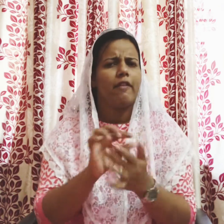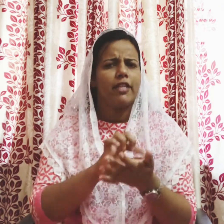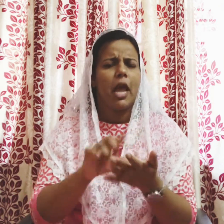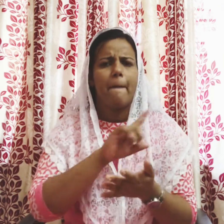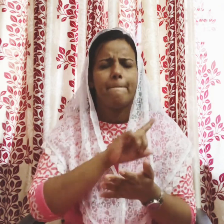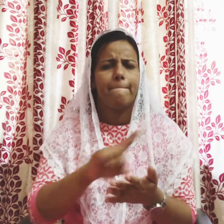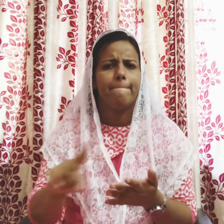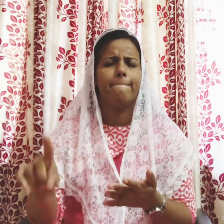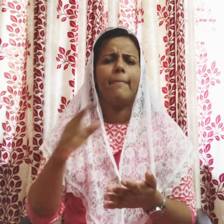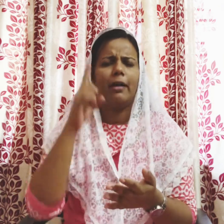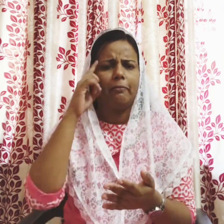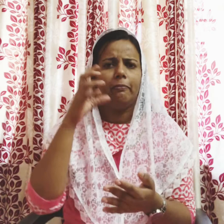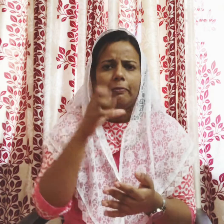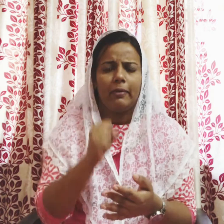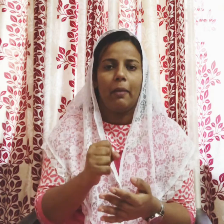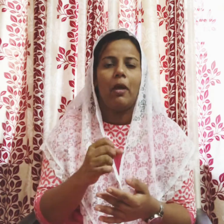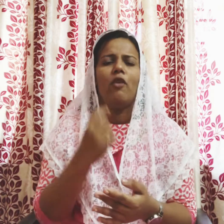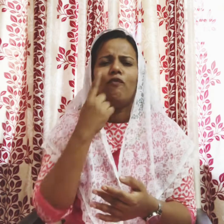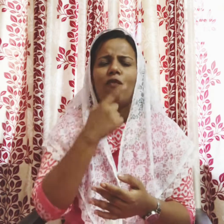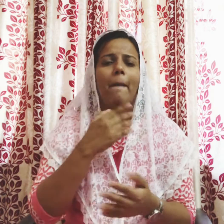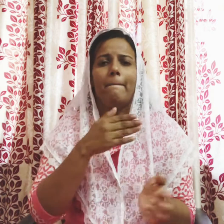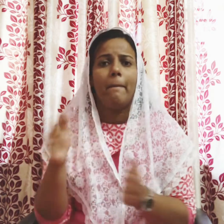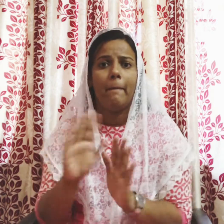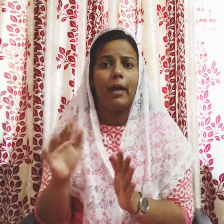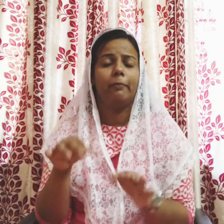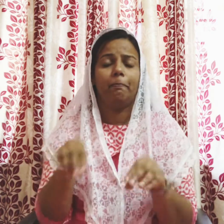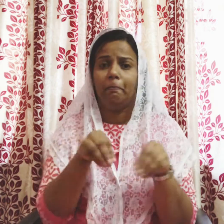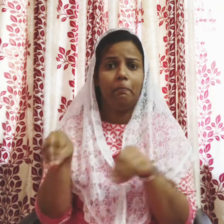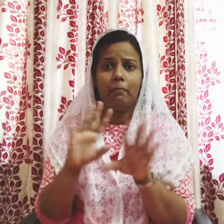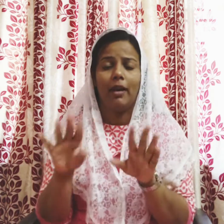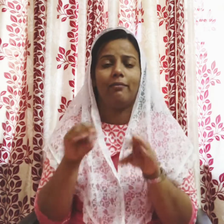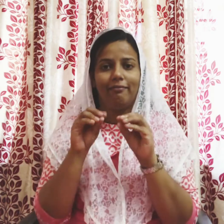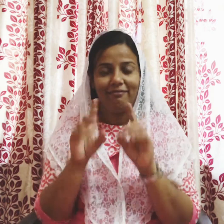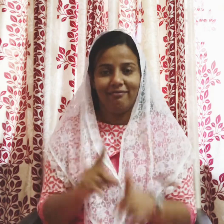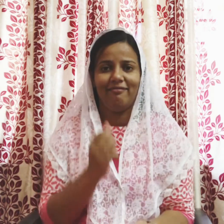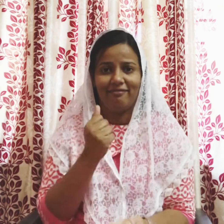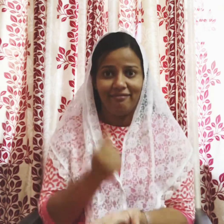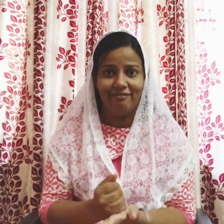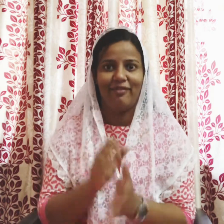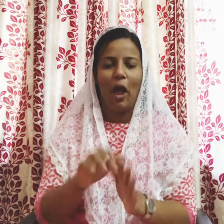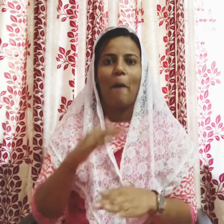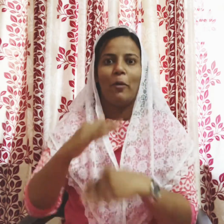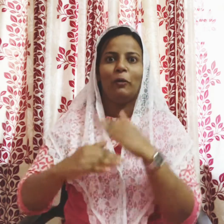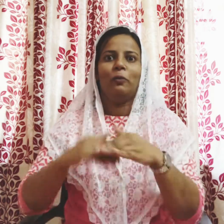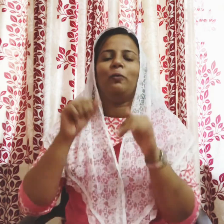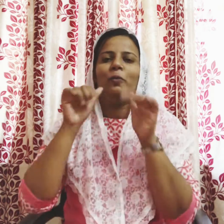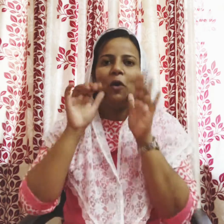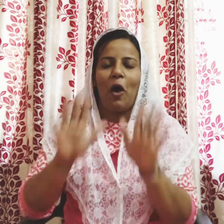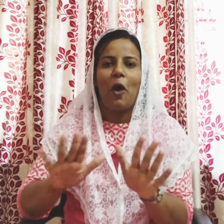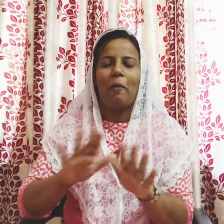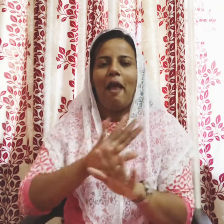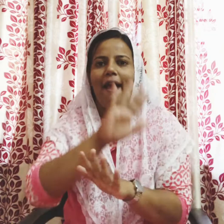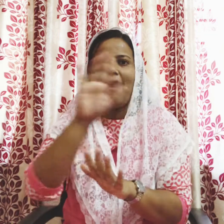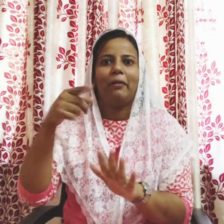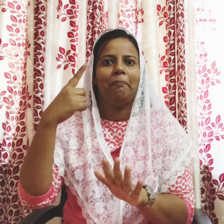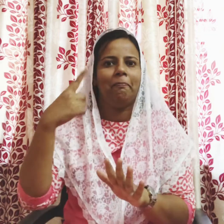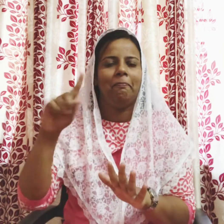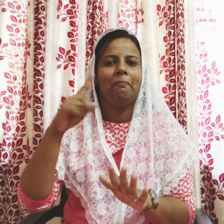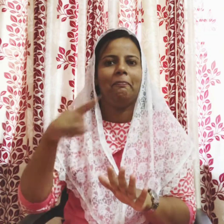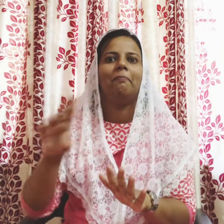നിന്ന് മാറിപ്പോകരുത്. അങ്ങനെ വന്നാൽ എന്തു സംഭവിക്കും, നീ ജയാളിയായിത്തീരും, നീ അഭിവൃദ്ധി പ്രാപിക്കും, നീ കൃതാർത്ഥനായിത്തീരും. ഇതാ